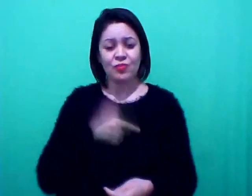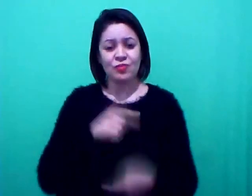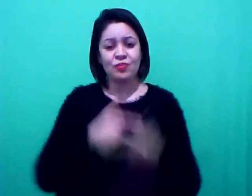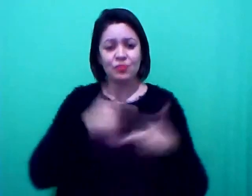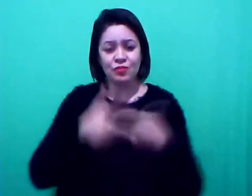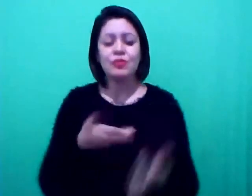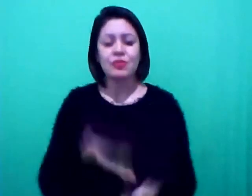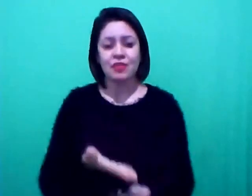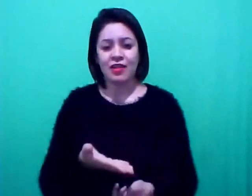surda.